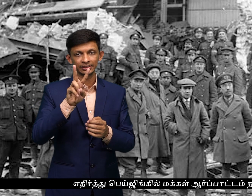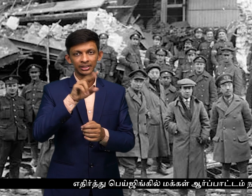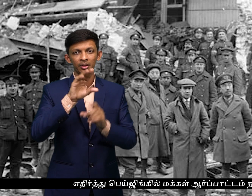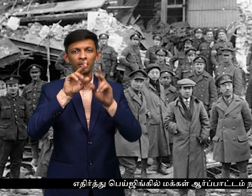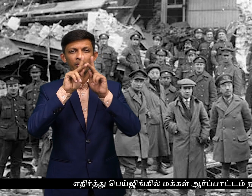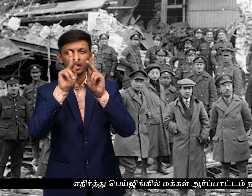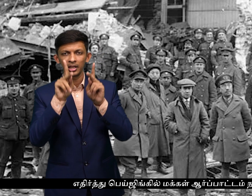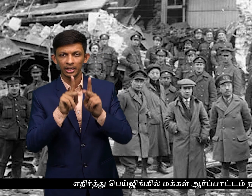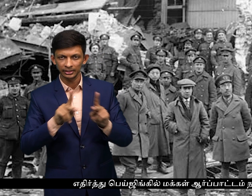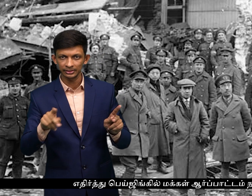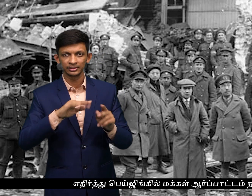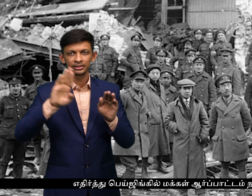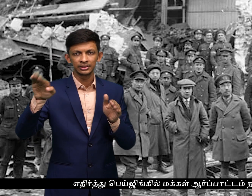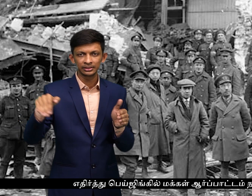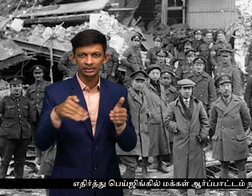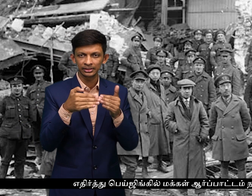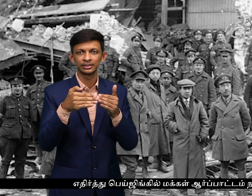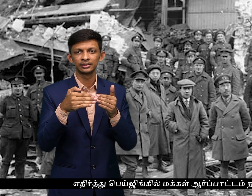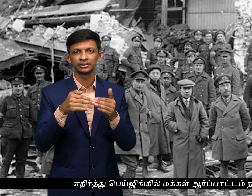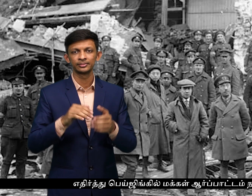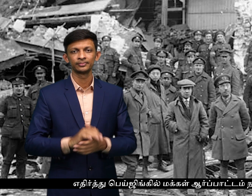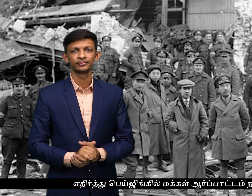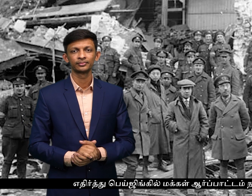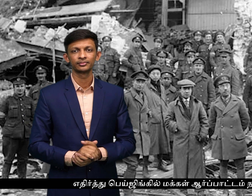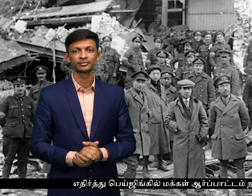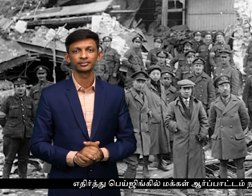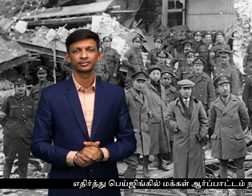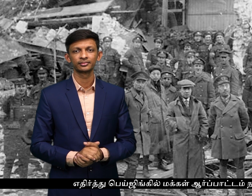பெய்ஜிங்கில் மக்கள் ஆர்ப்பாட்டம் நடத்தினர்.